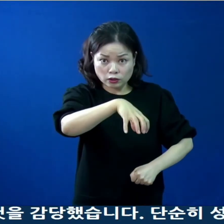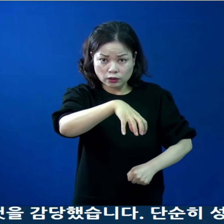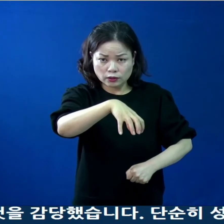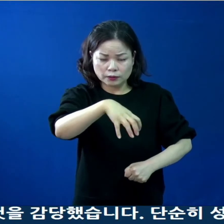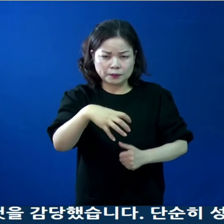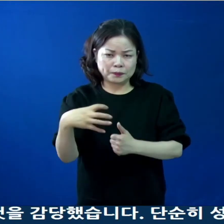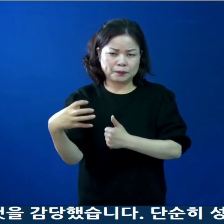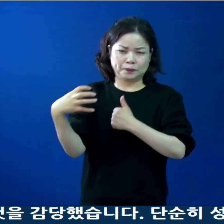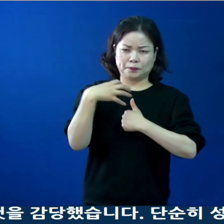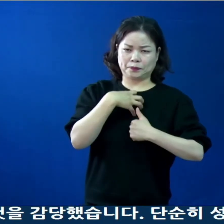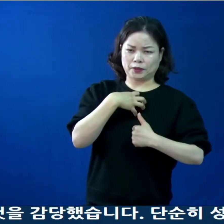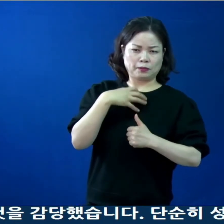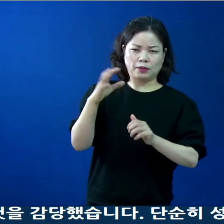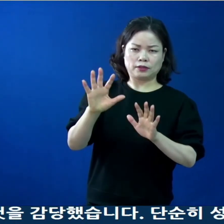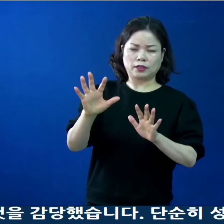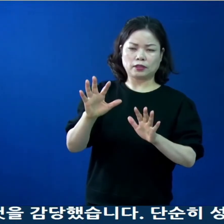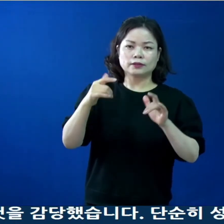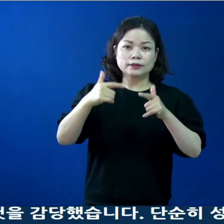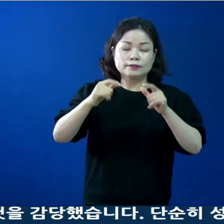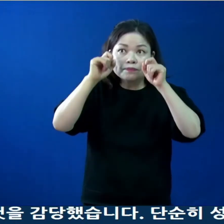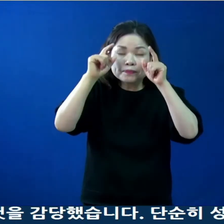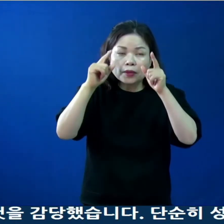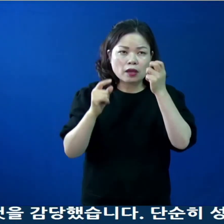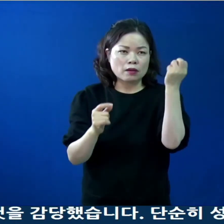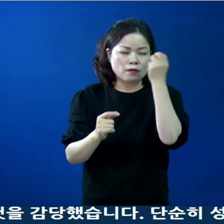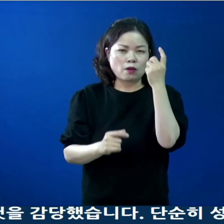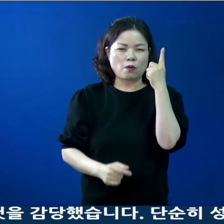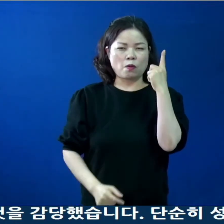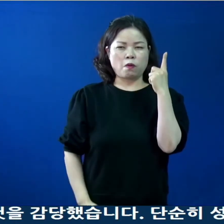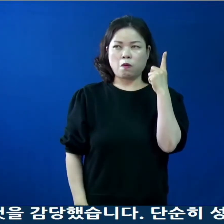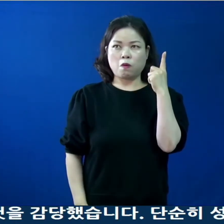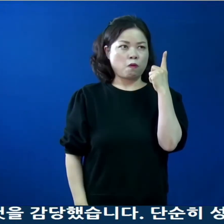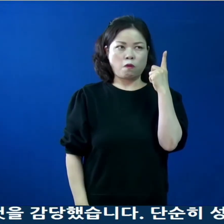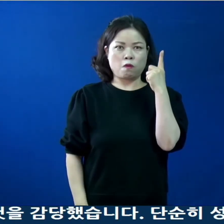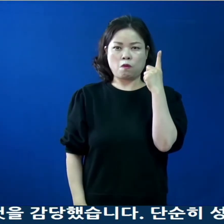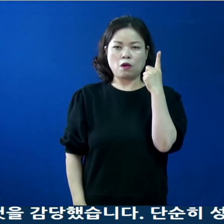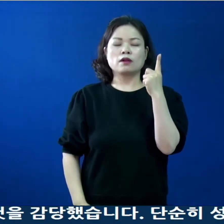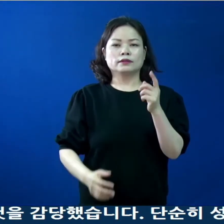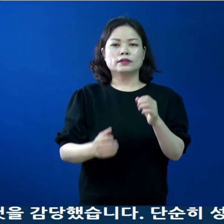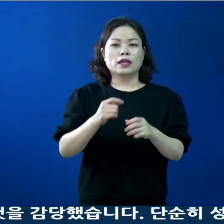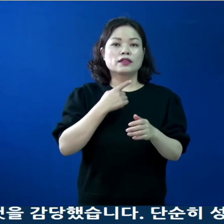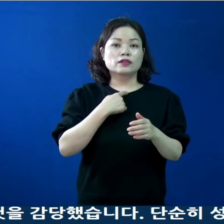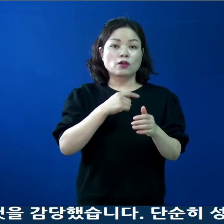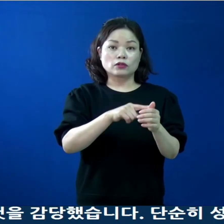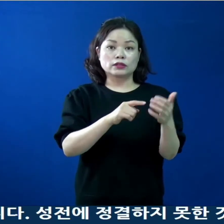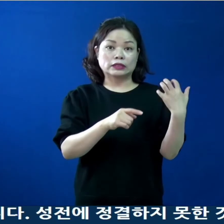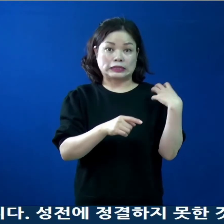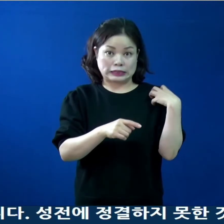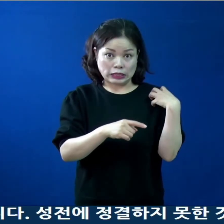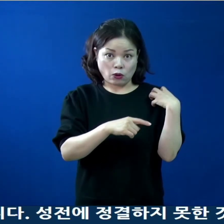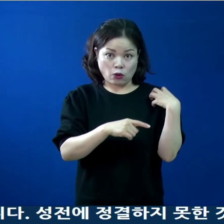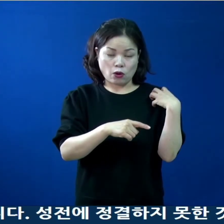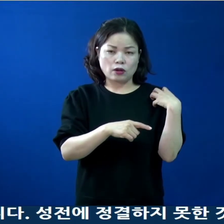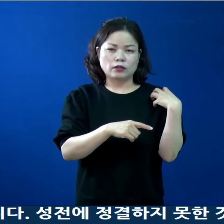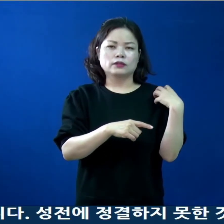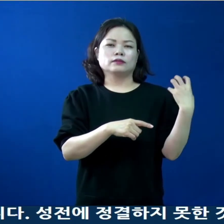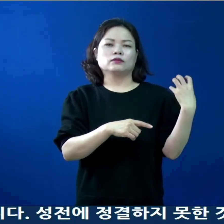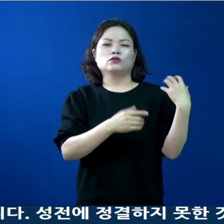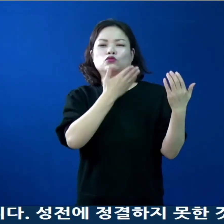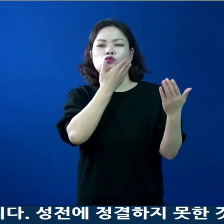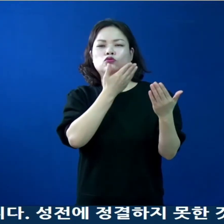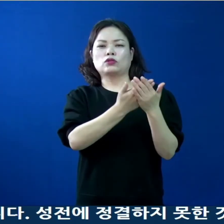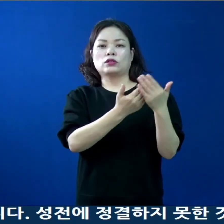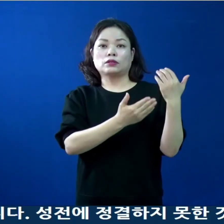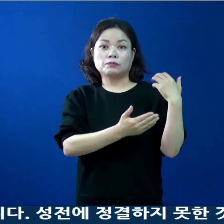위험당하지 않도록 늘 깨어서 지켜야만 했던 것입니다. 그러니까 이 중요한 역할을 맡았다라고 하는